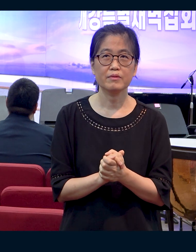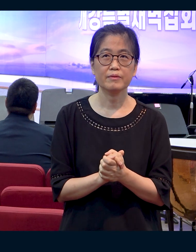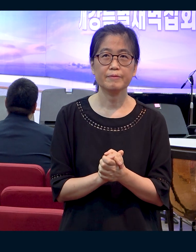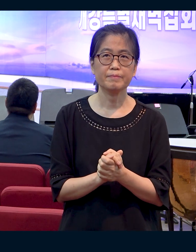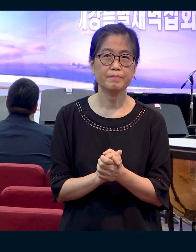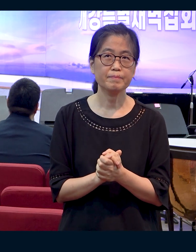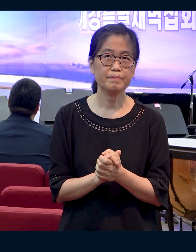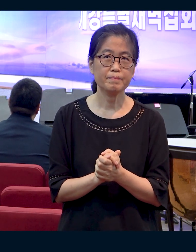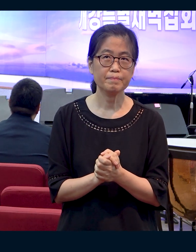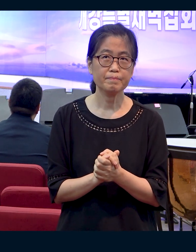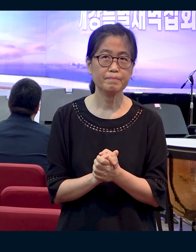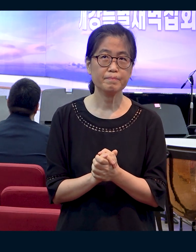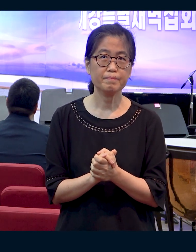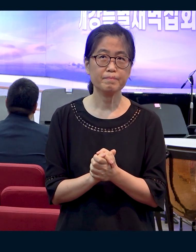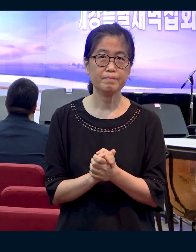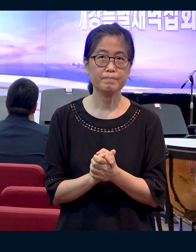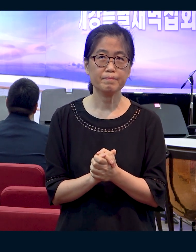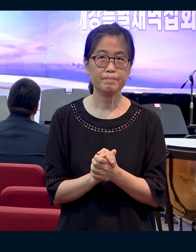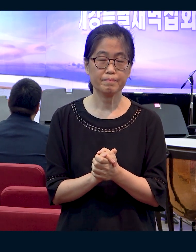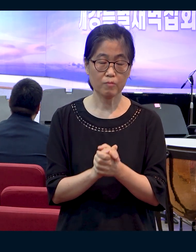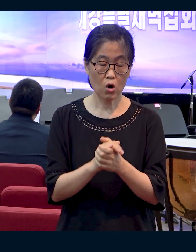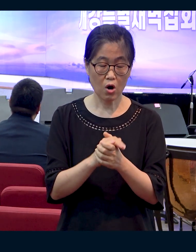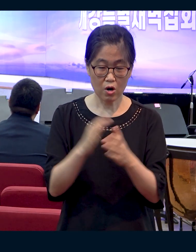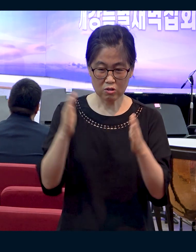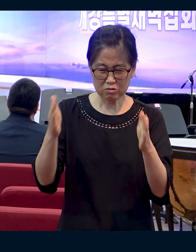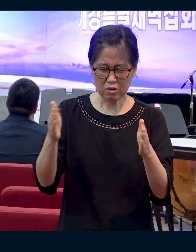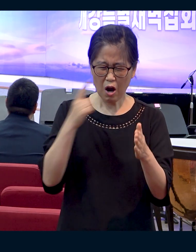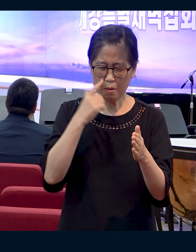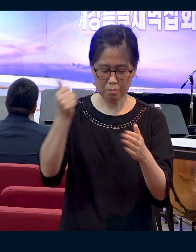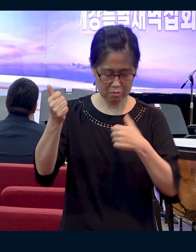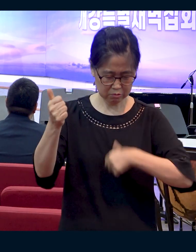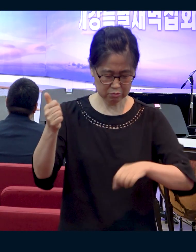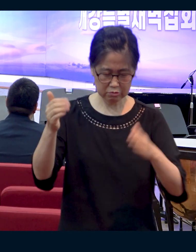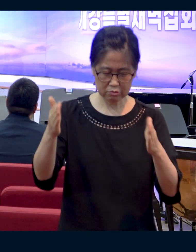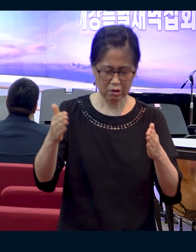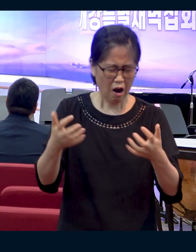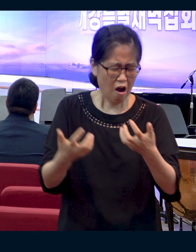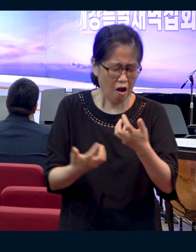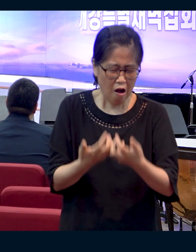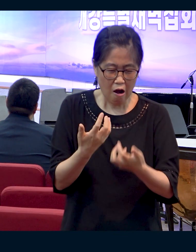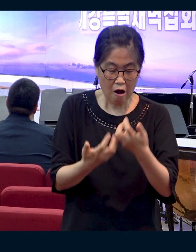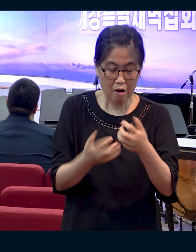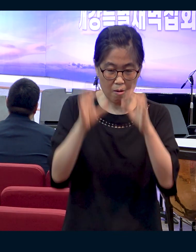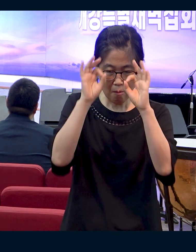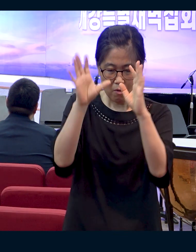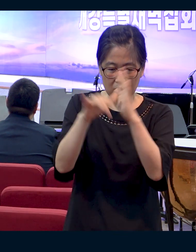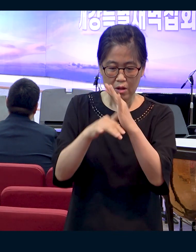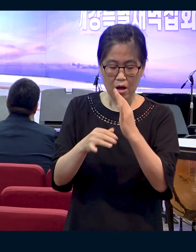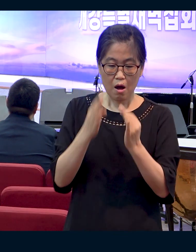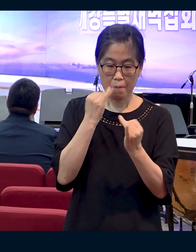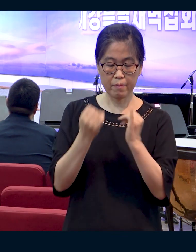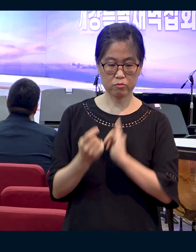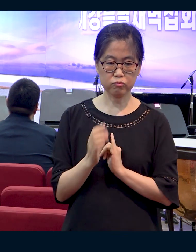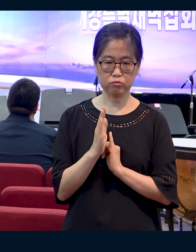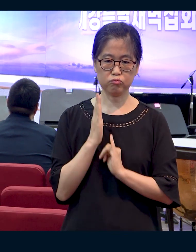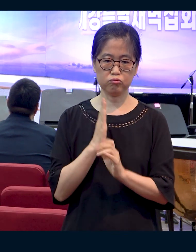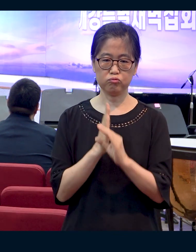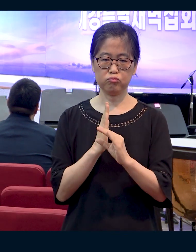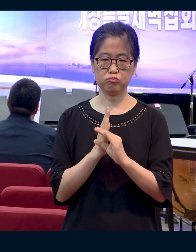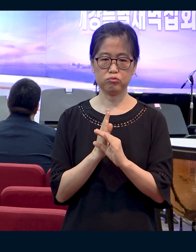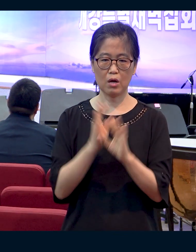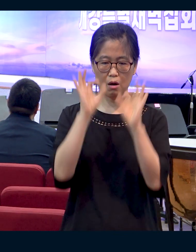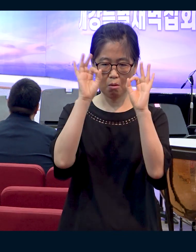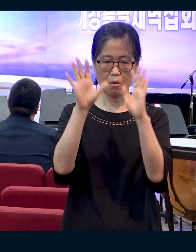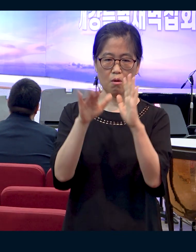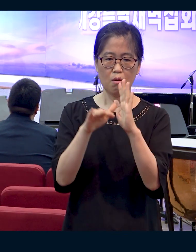대학을 가는 것 때문에 그랬는지 어떤지 모르겠는데, 그러면서 막 있는데 이건 정말 지옥 같더라는 거예요.